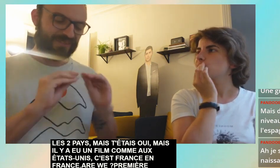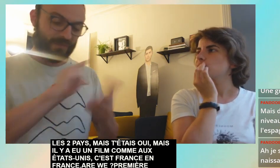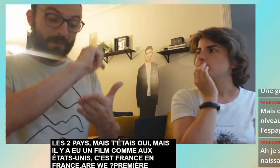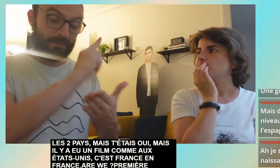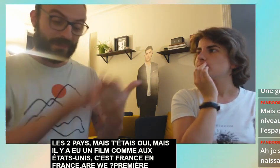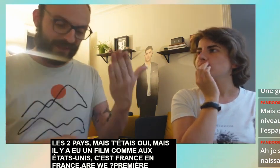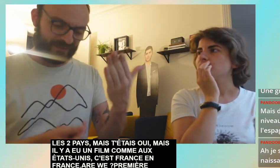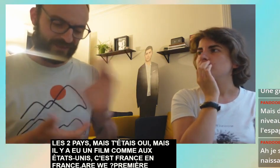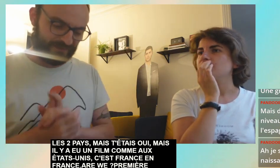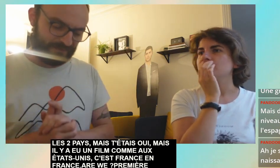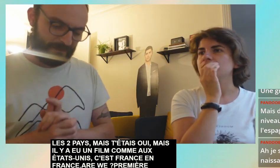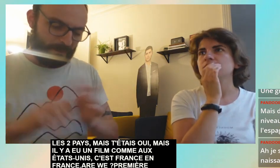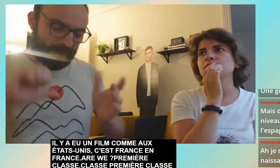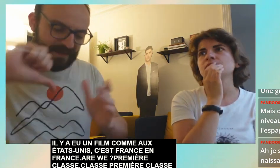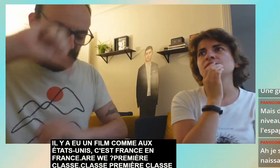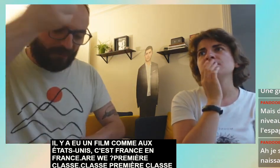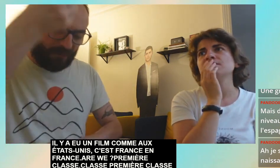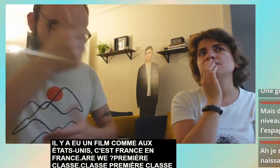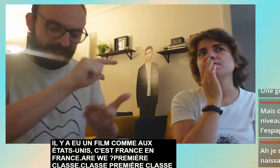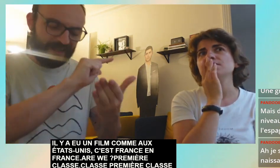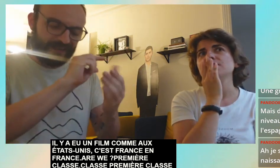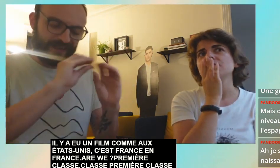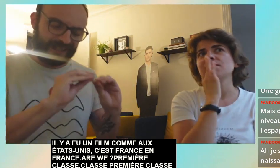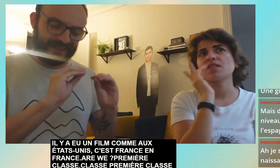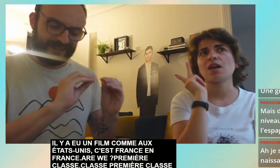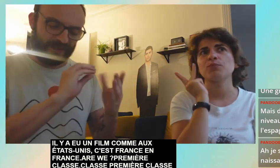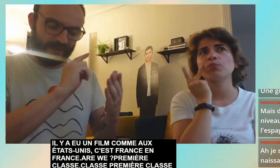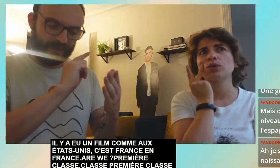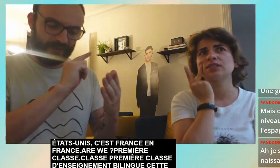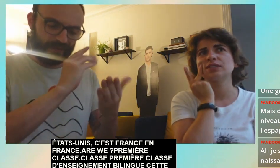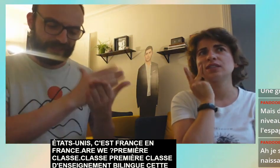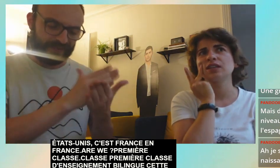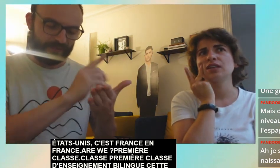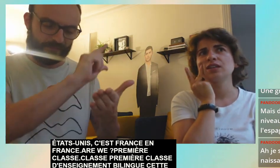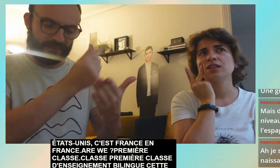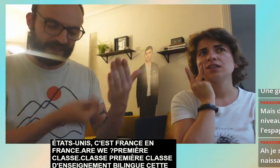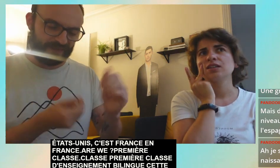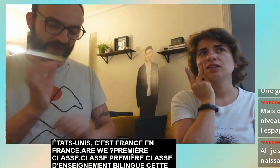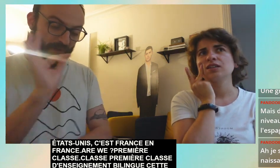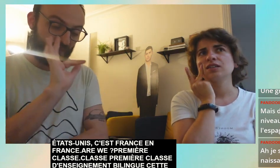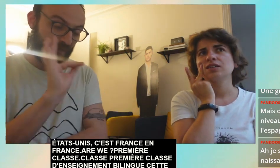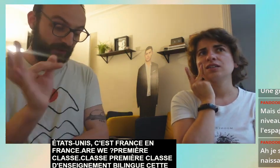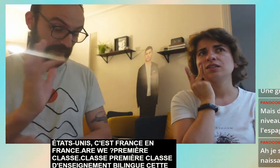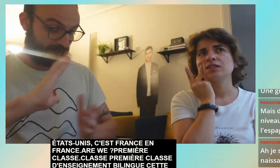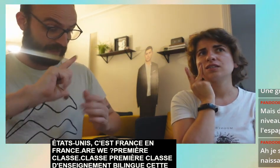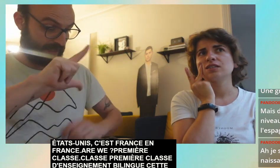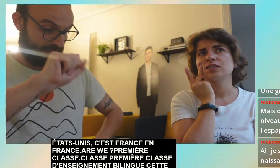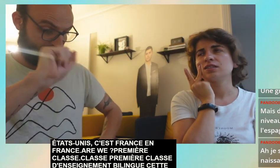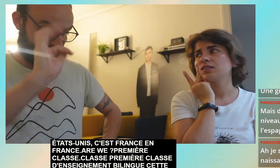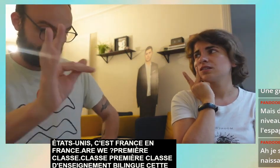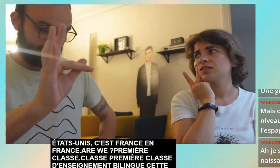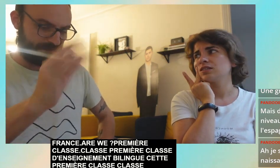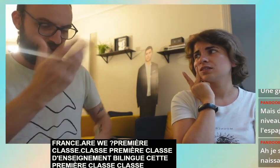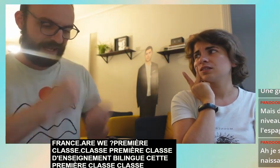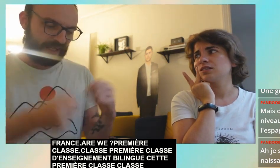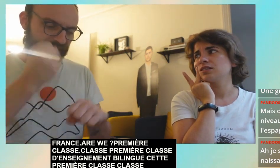d'enseignement bilingue. Cette première classe bilingue français LSF est